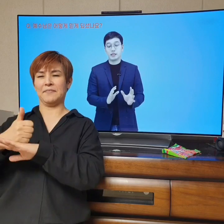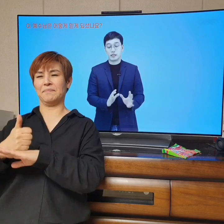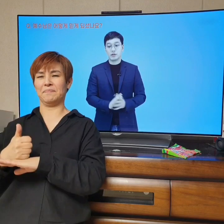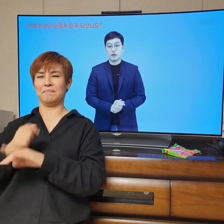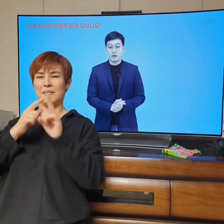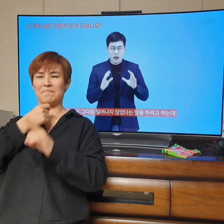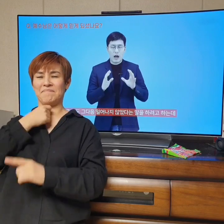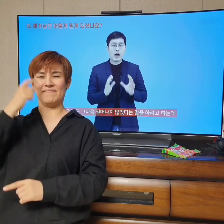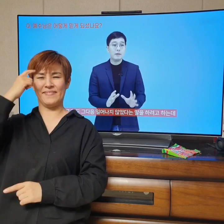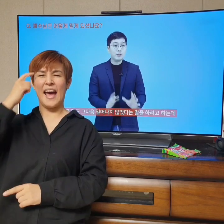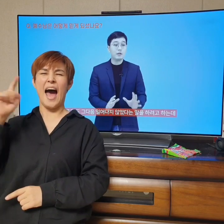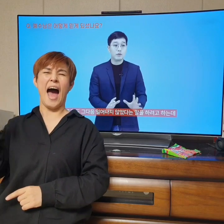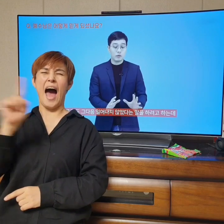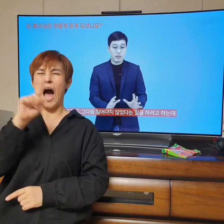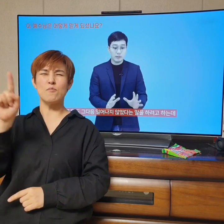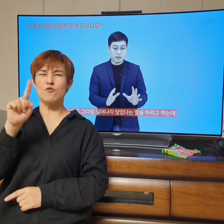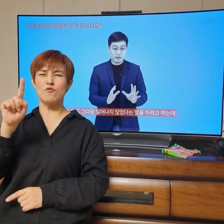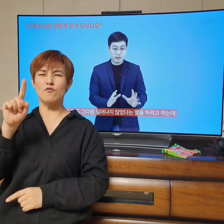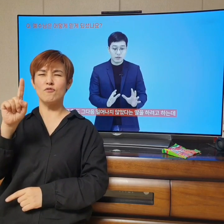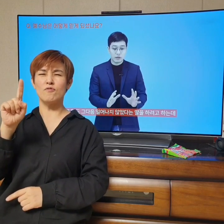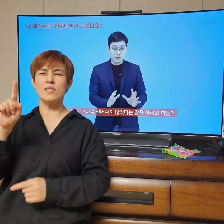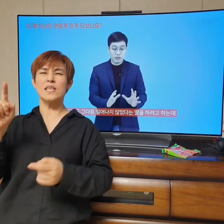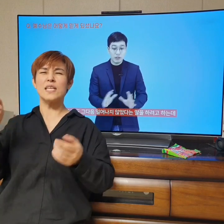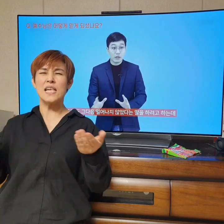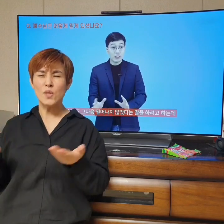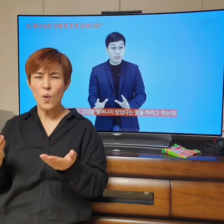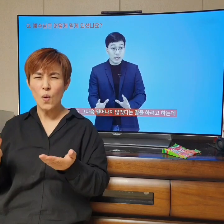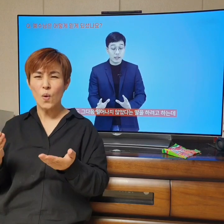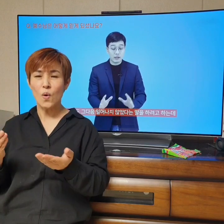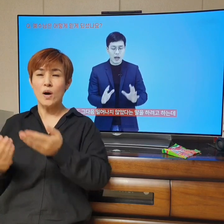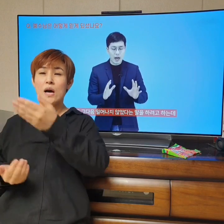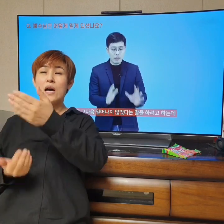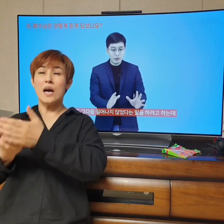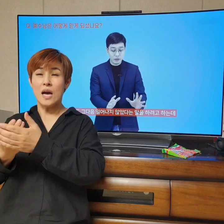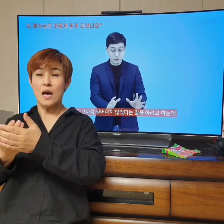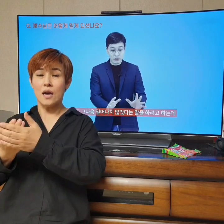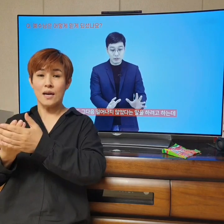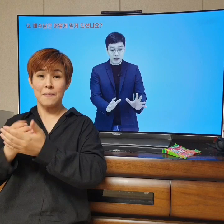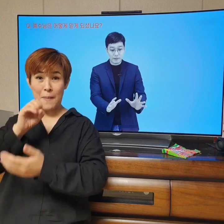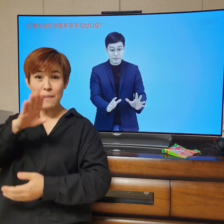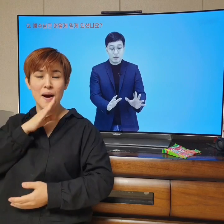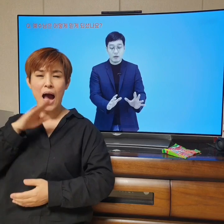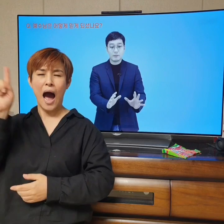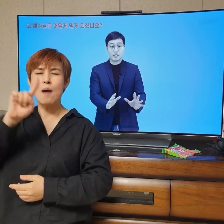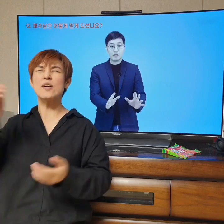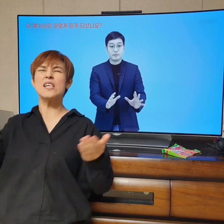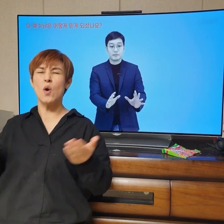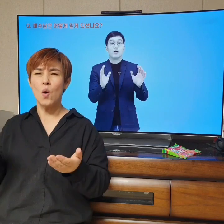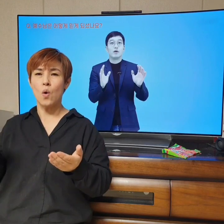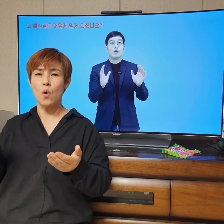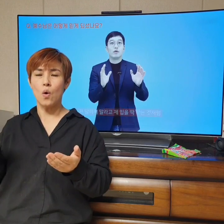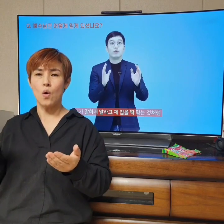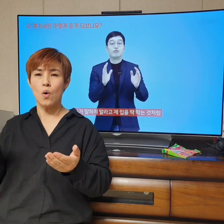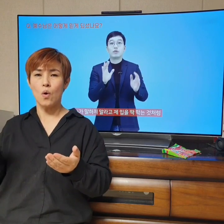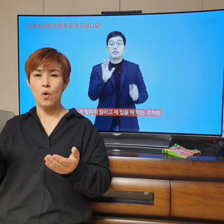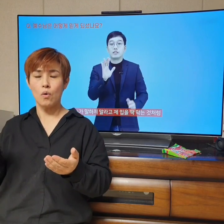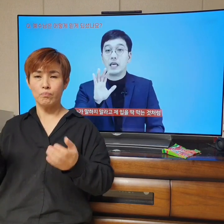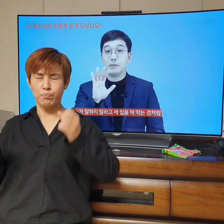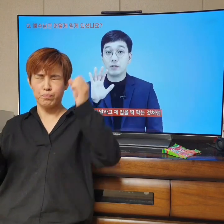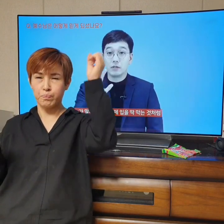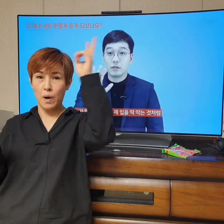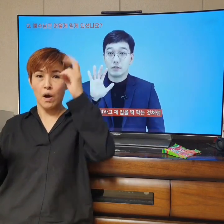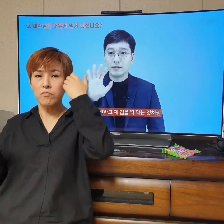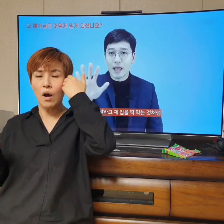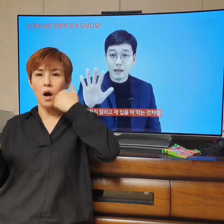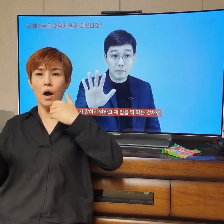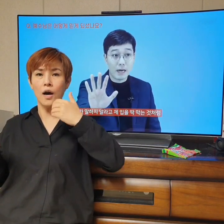있었어요. 제가 생각했던 아무 일도까지 말을 딱 해서 일어나지 이제 해야 된다. 아무 일도 그랬는데 갑자기 뭐 누가